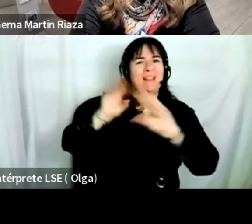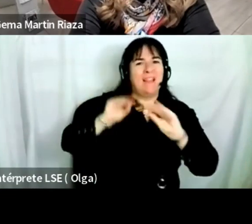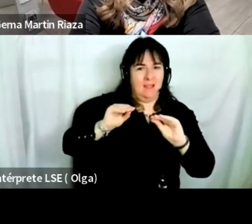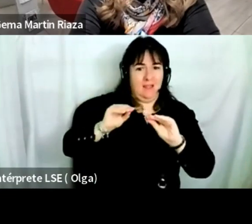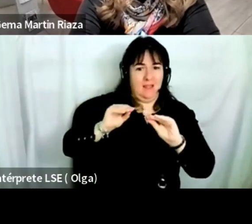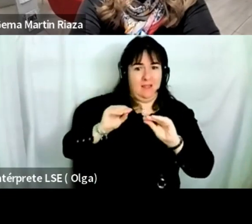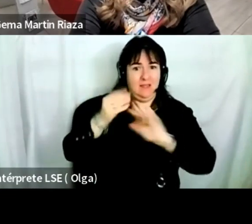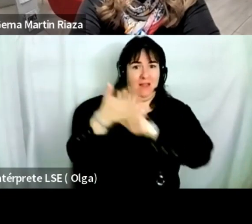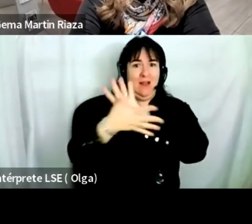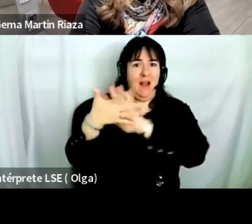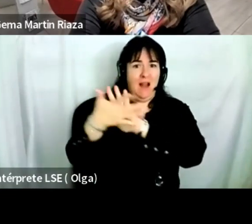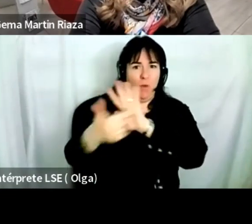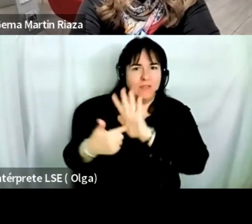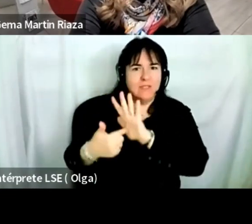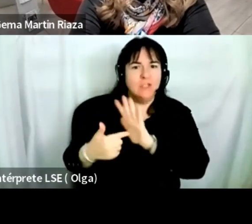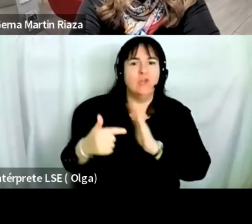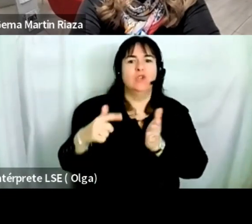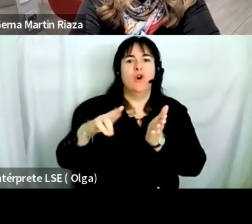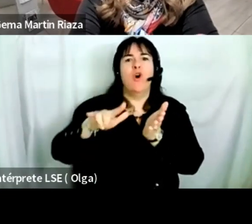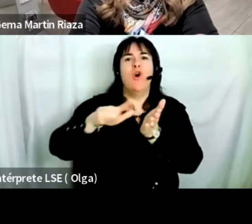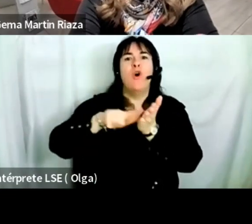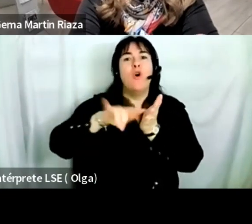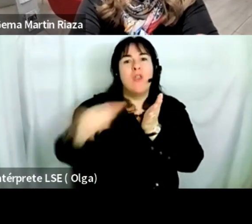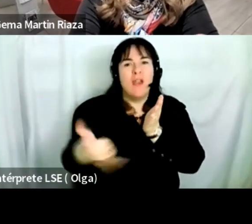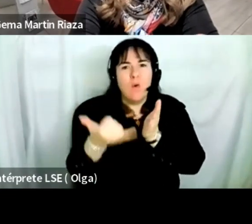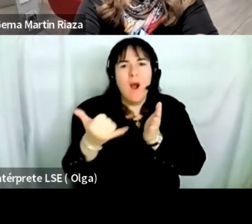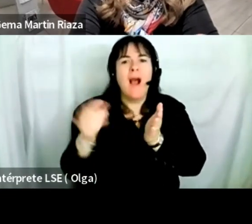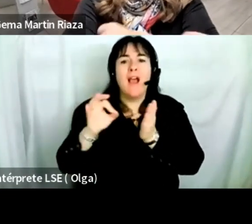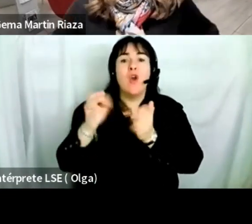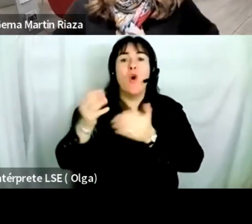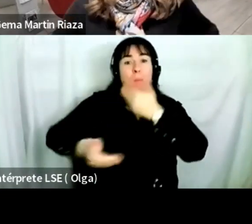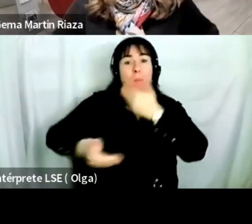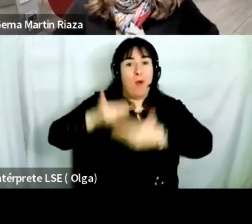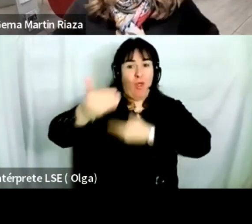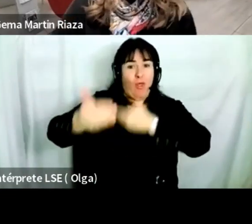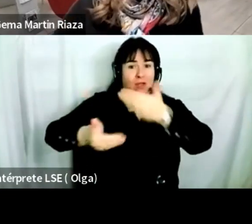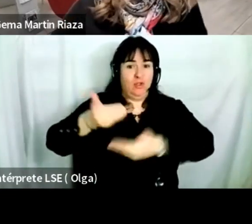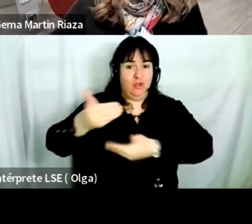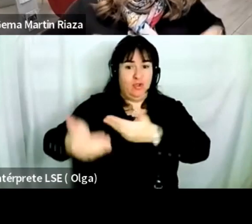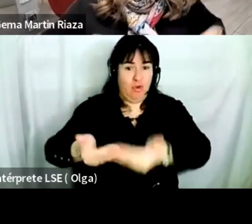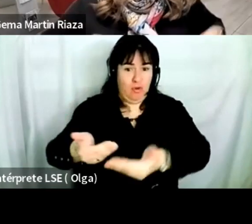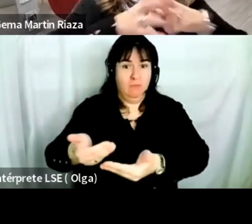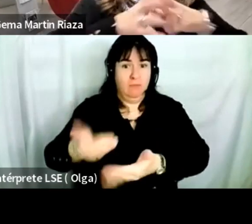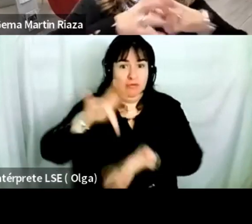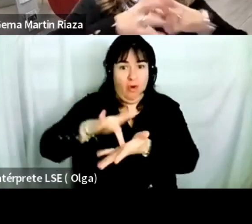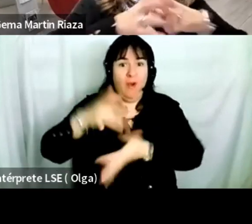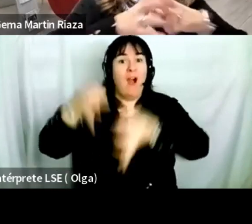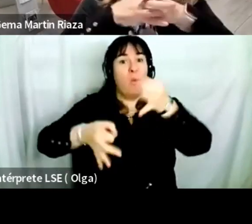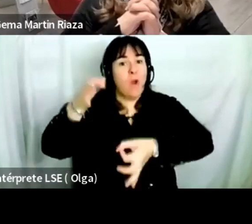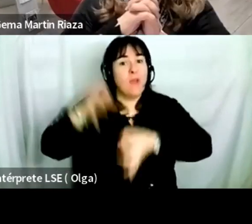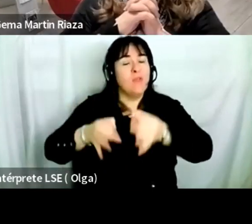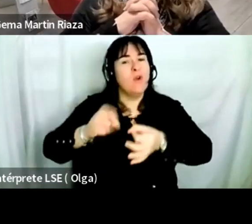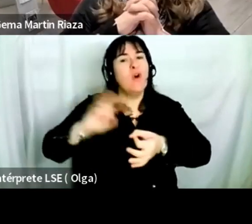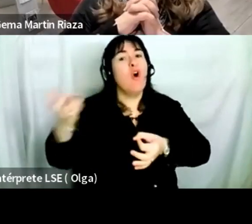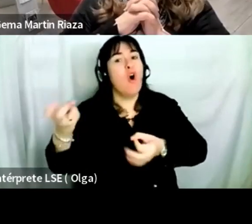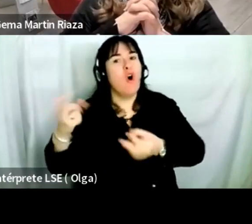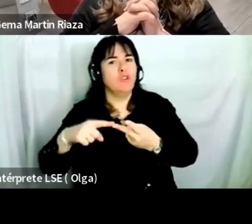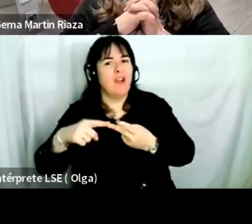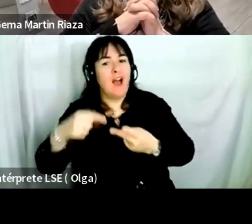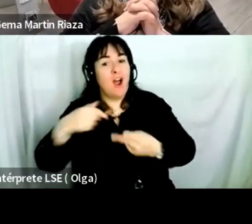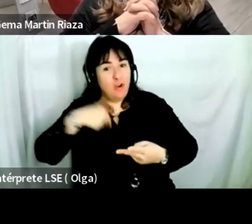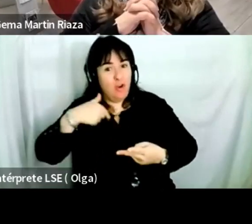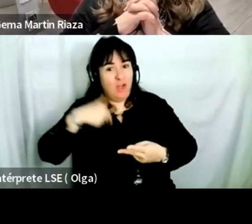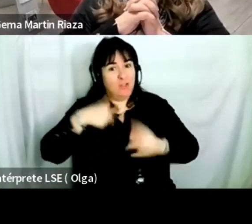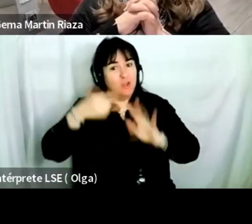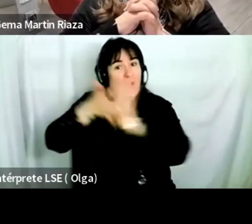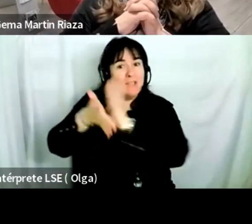el lenguaje o el proceso en el que estás viendo inmerso, y otra cosa es la mediación